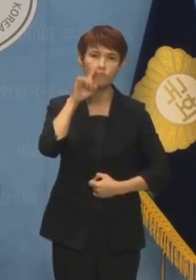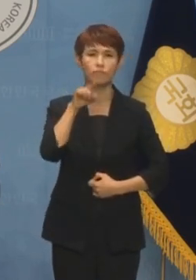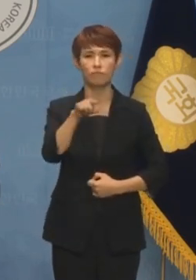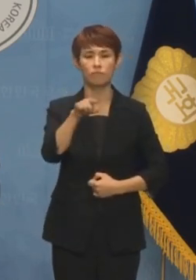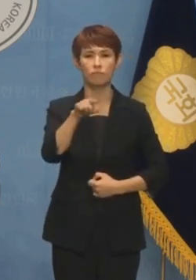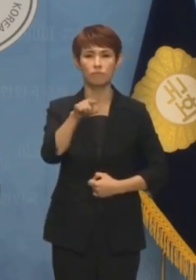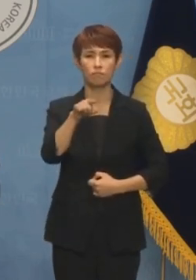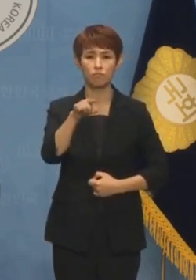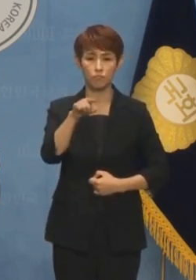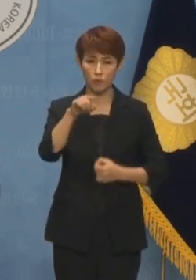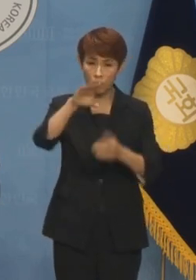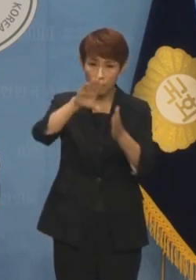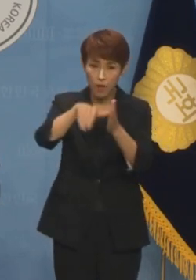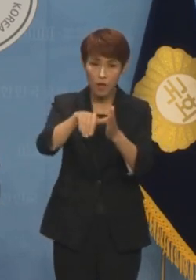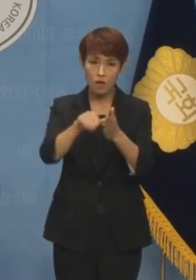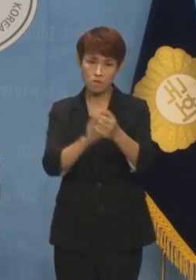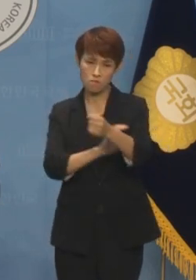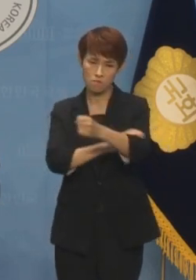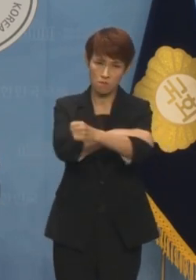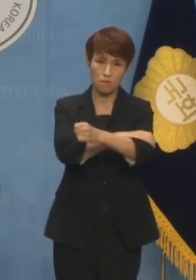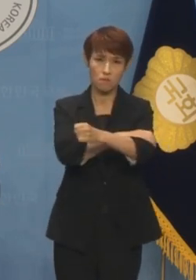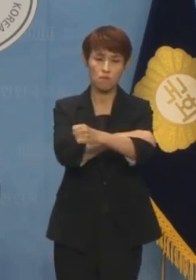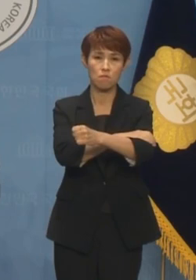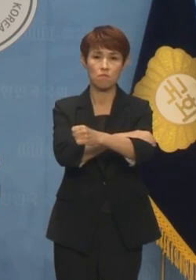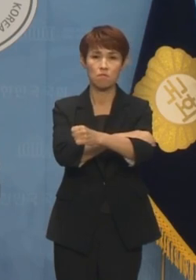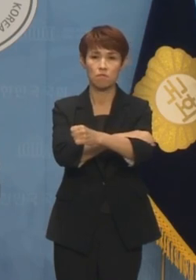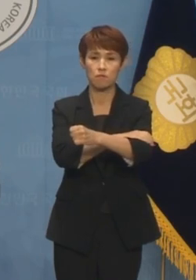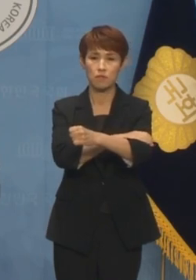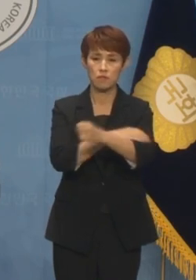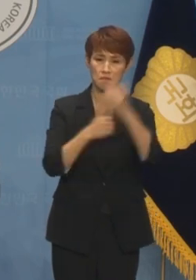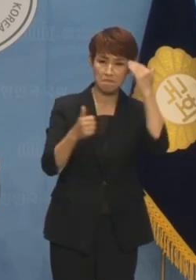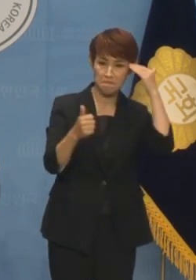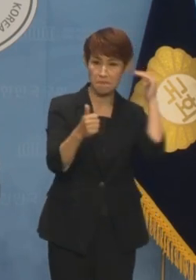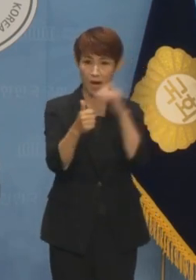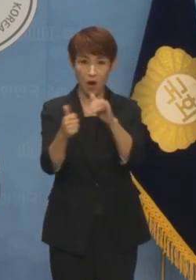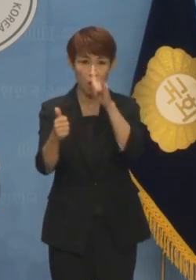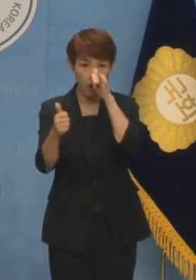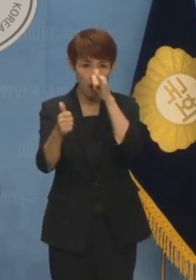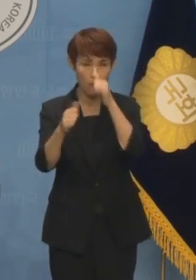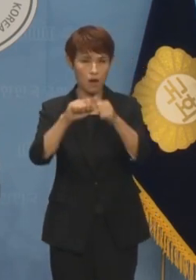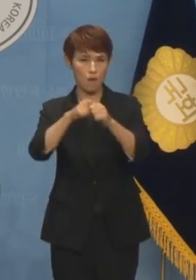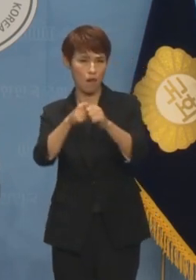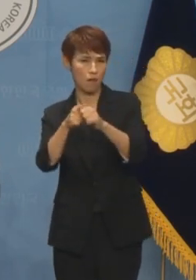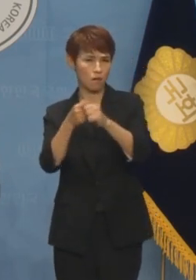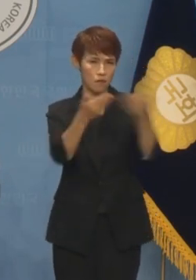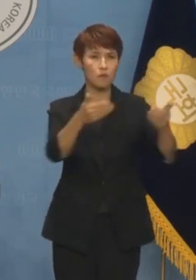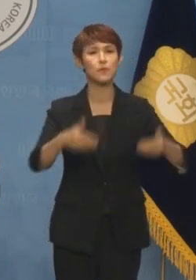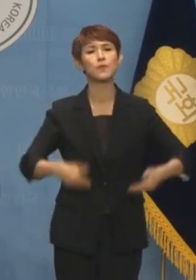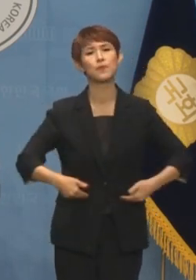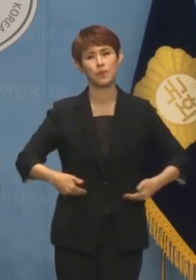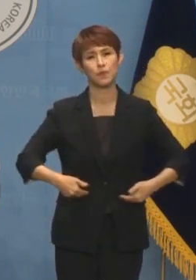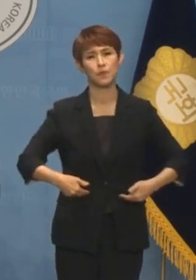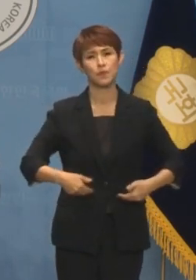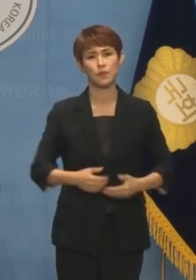그 과정에서 권력을 이용하여 방해한 이들이 있으면 처벌받아야 한다는